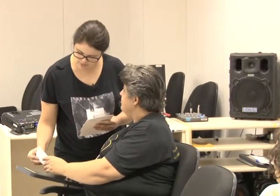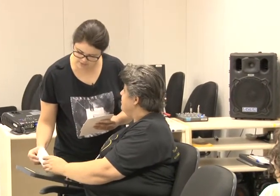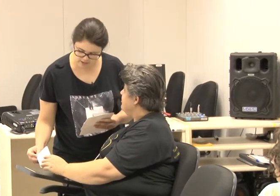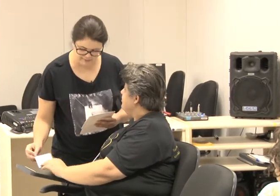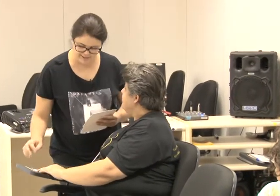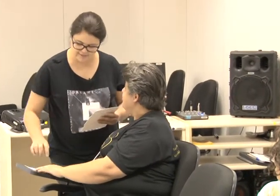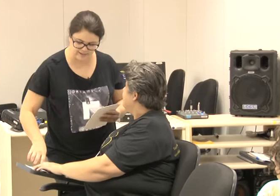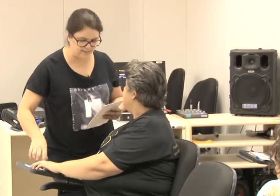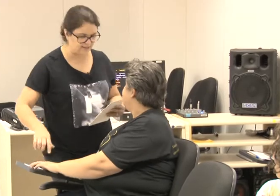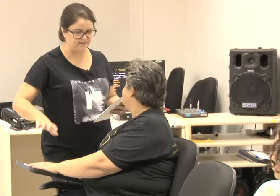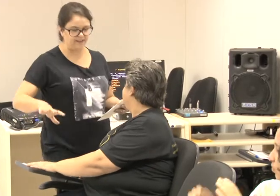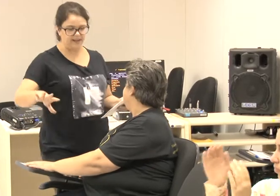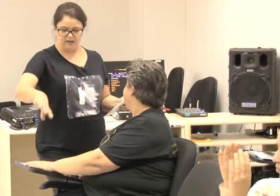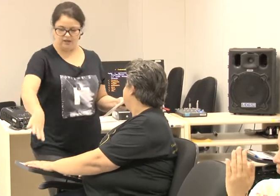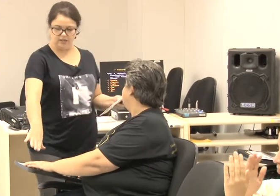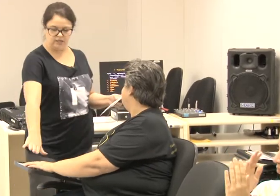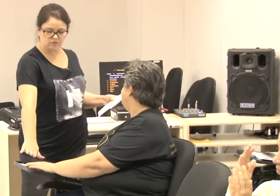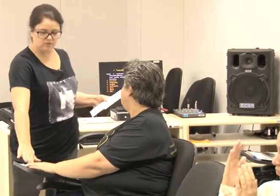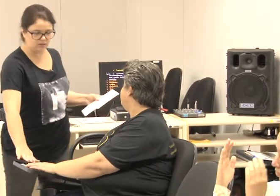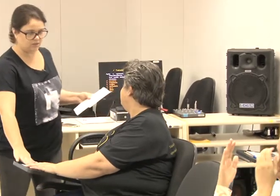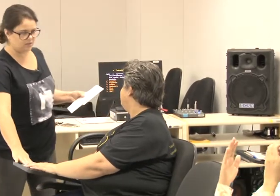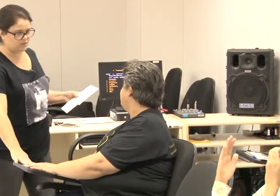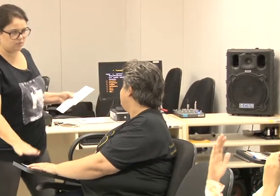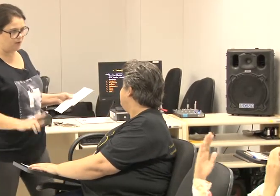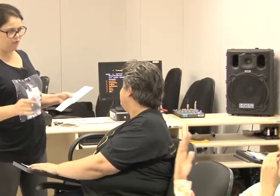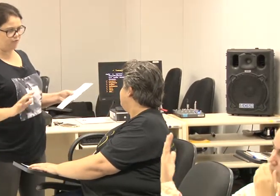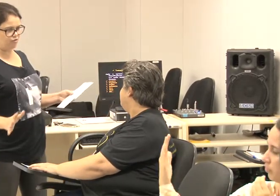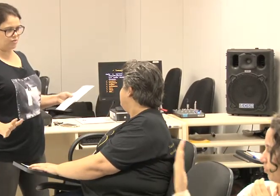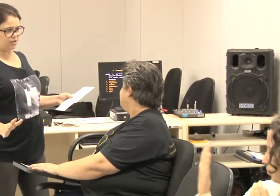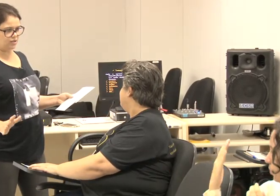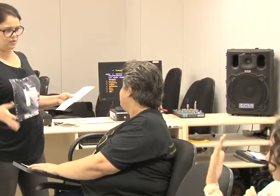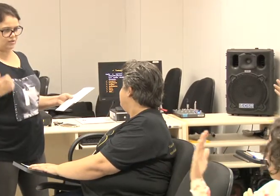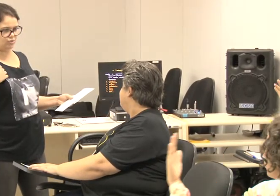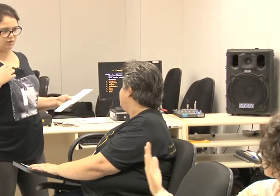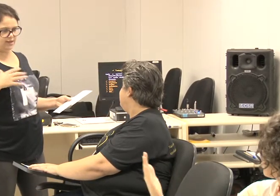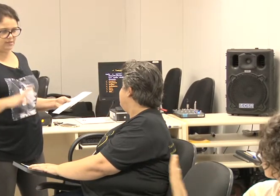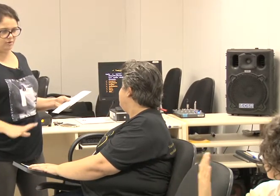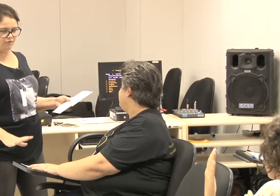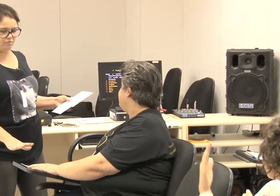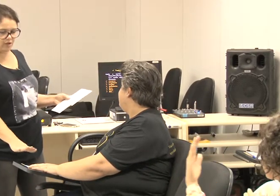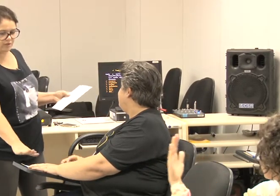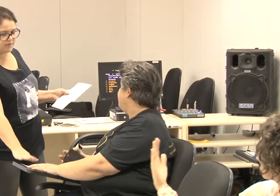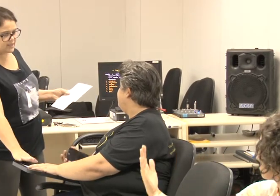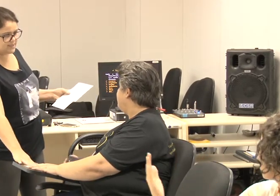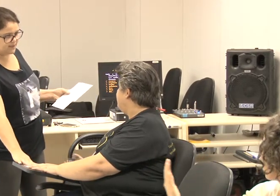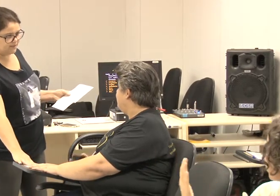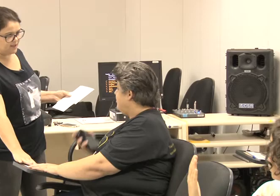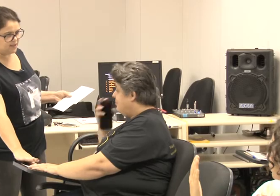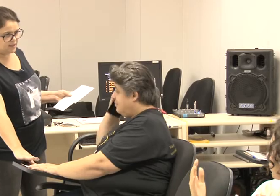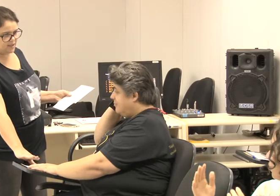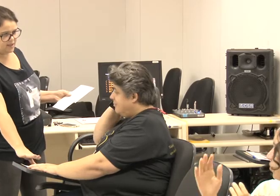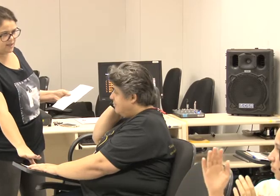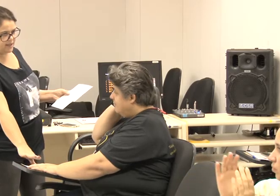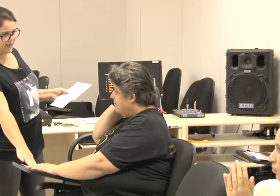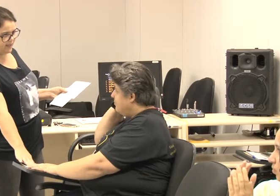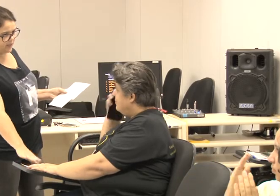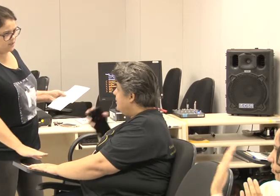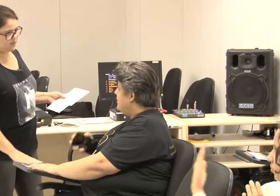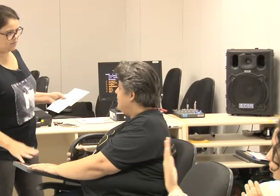Não, mas você vai descrever isso daqui, não é o filme. Eu não quero saber o filme, eu quero que você descreva ela, para eu